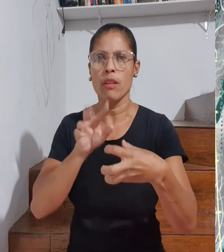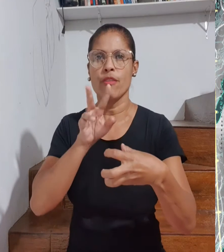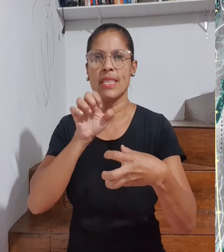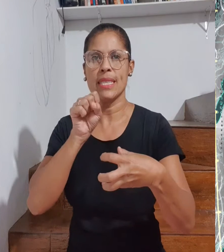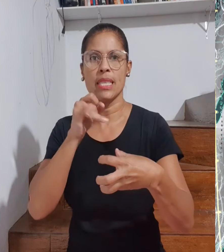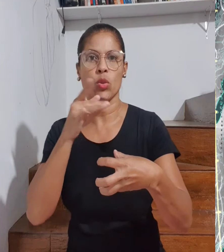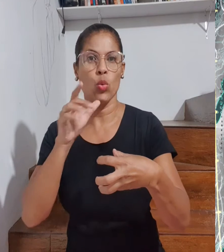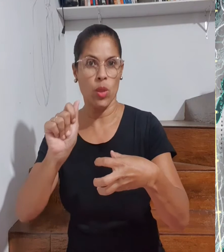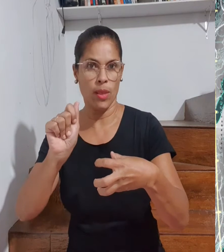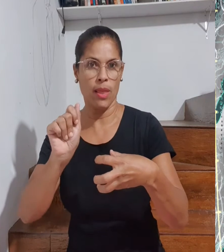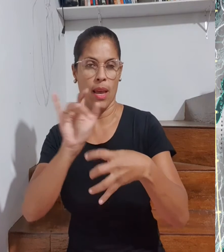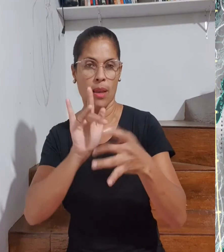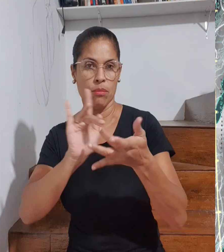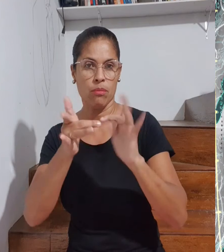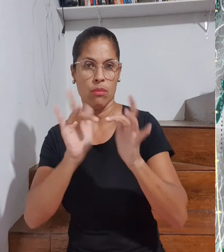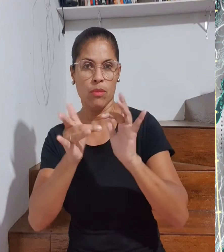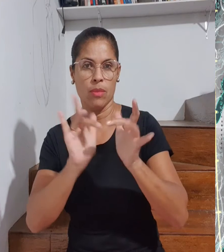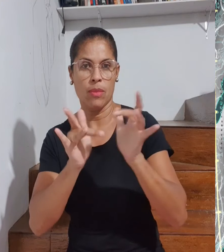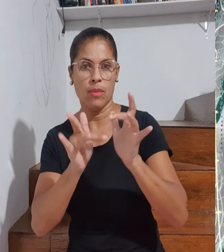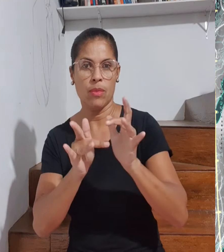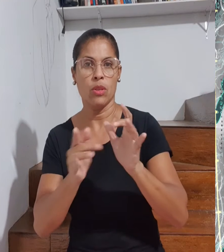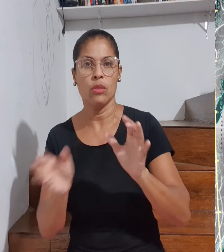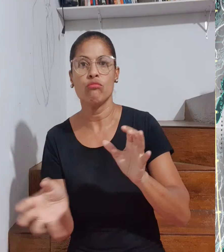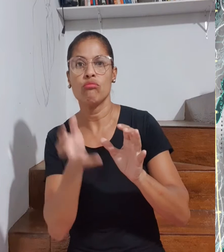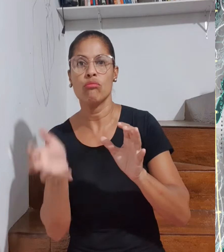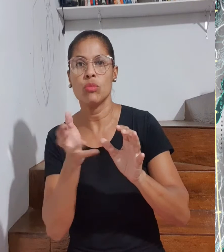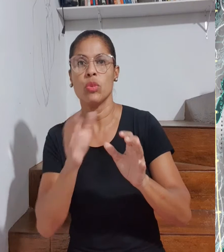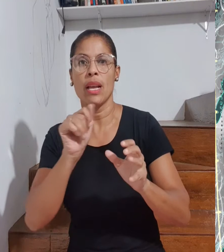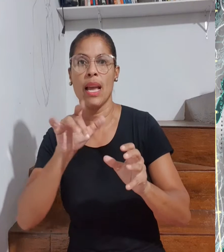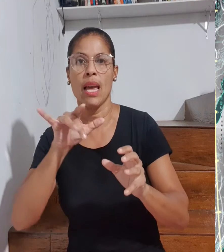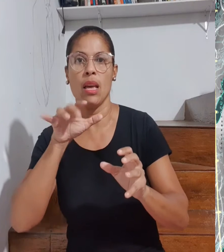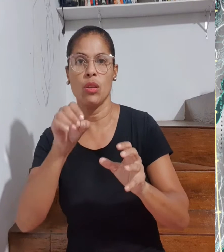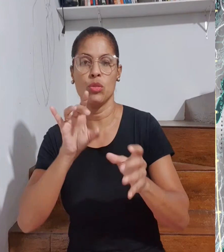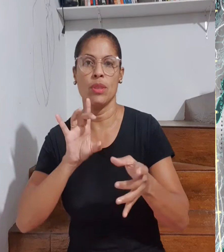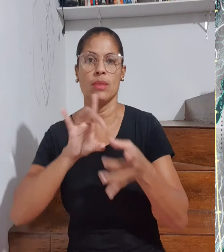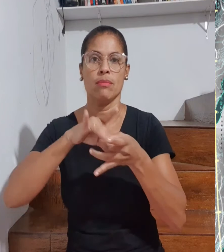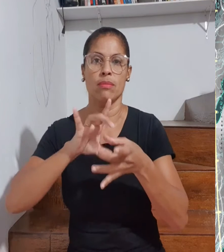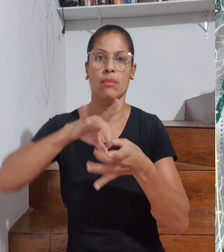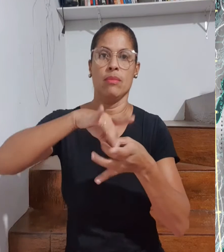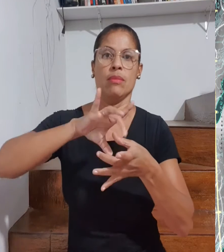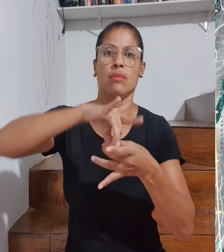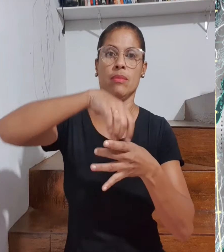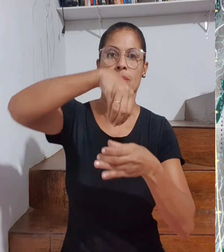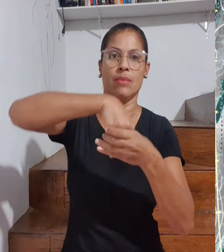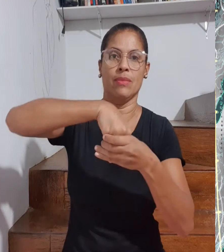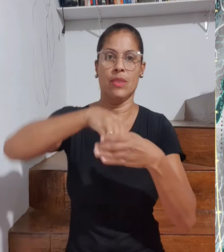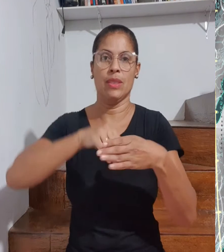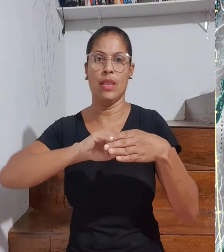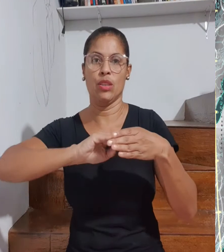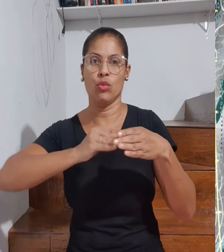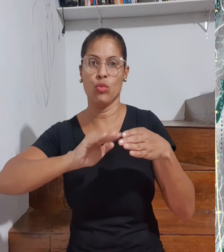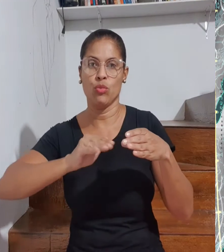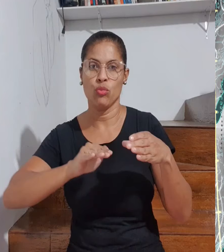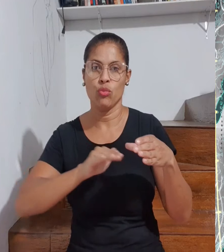por vesículas sinápticas e, em um processo mediado pelo cálcio, essas vesículas se ancoram na face interna da